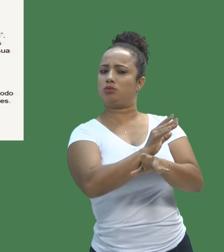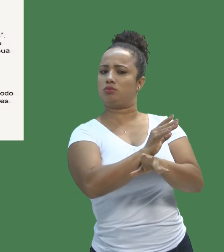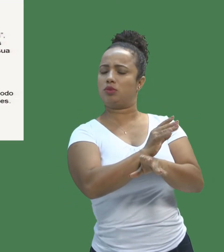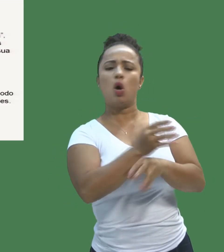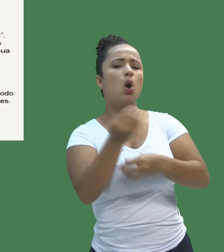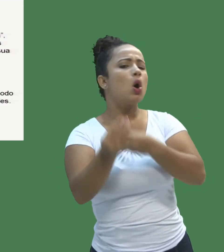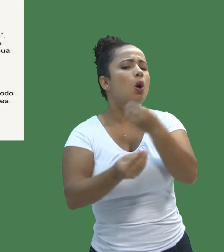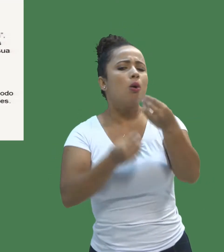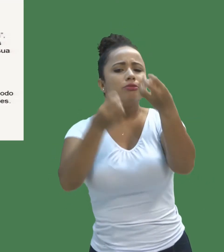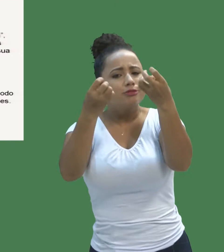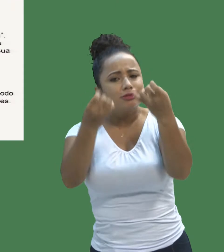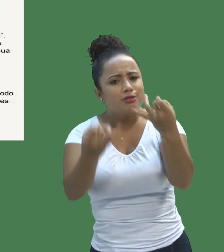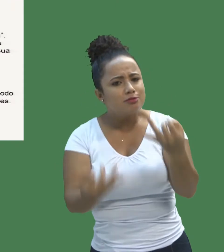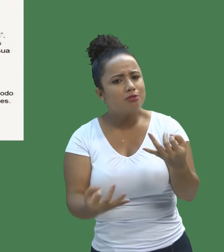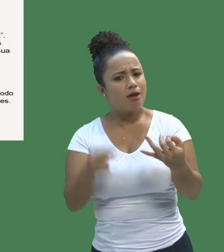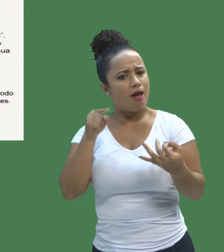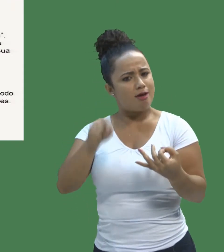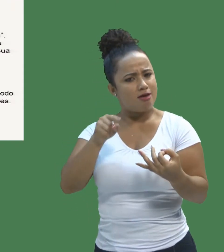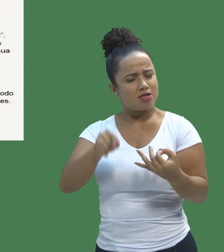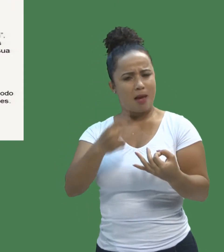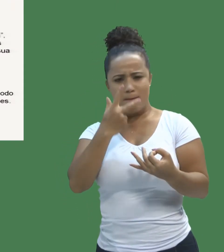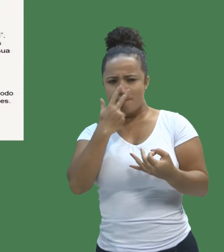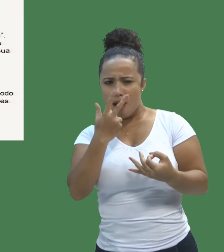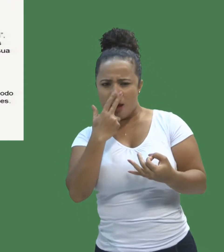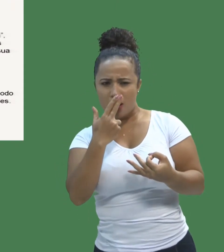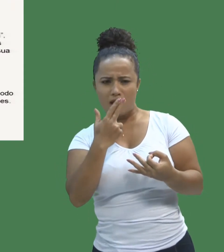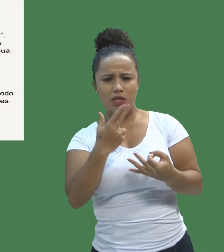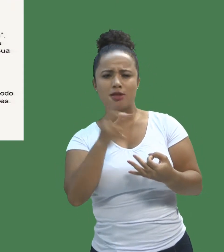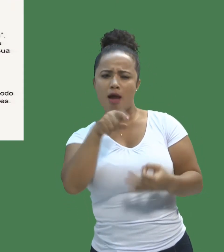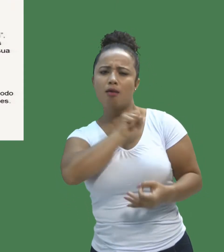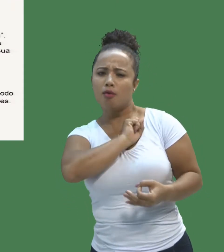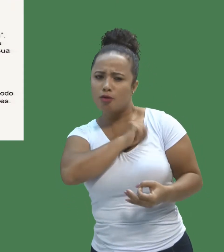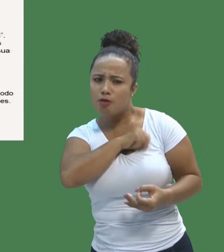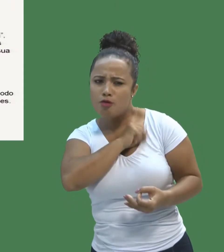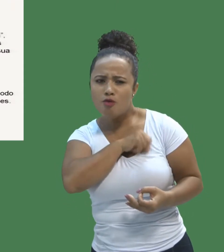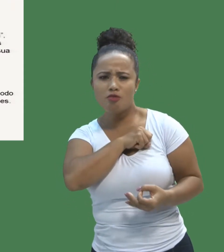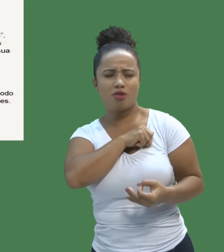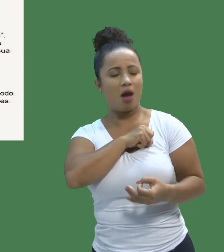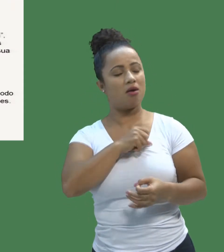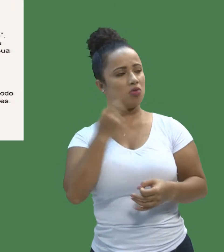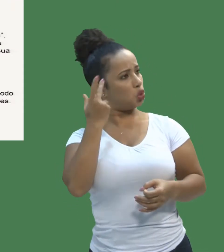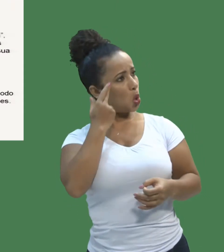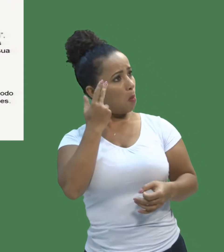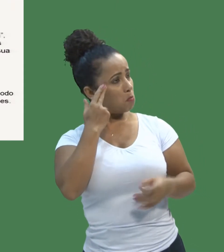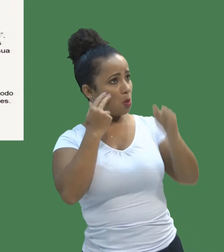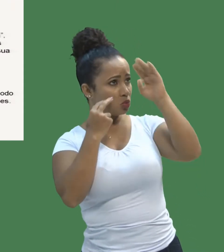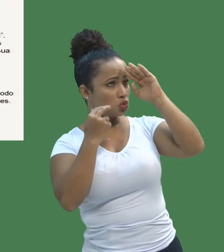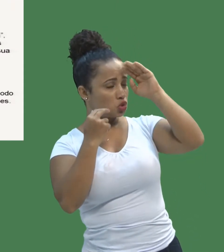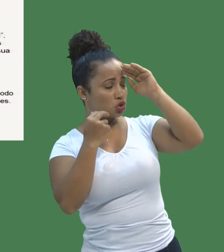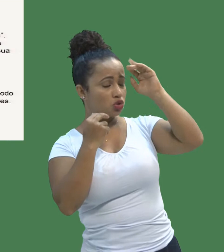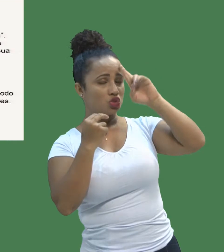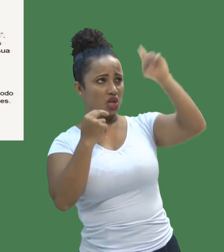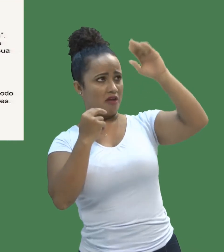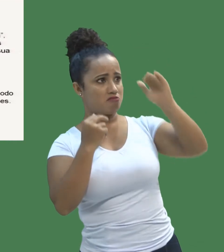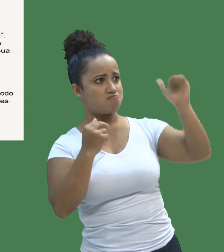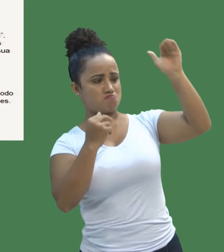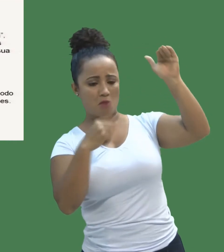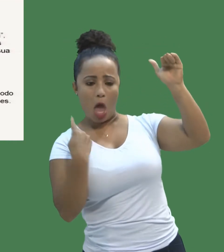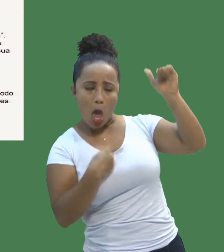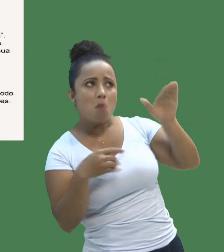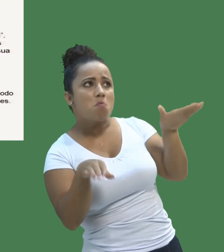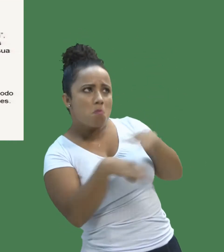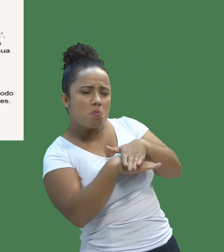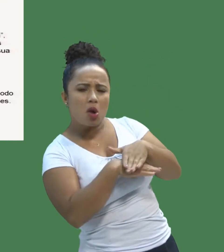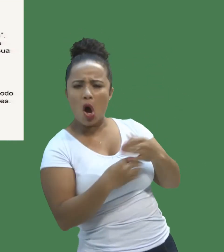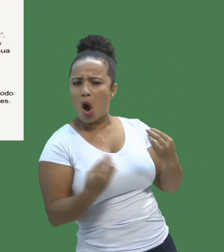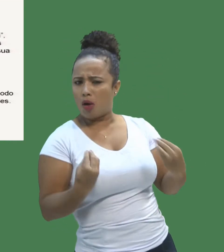conservada. Como explicar que uma realidade, às vezes até cruel, seja aceita como normal